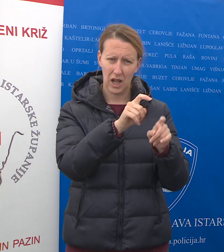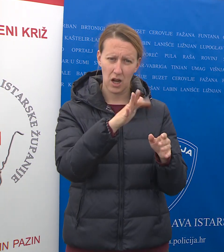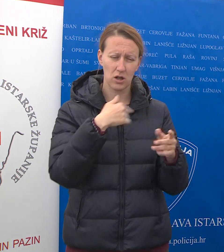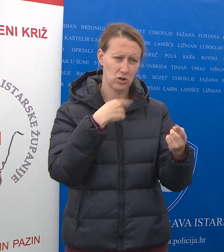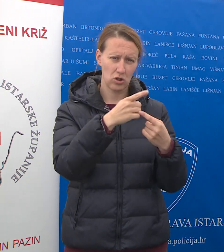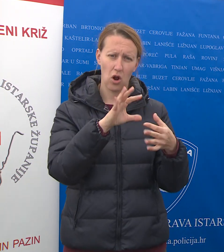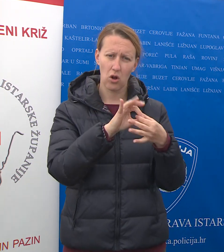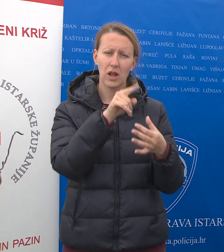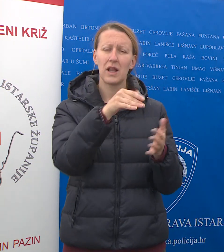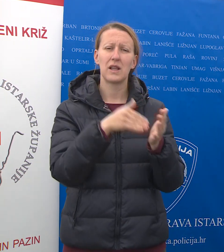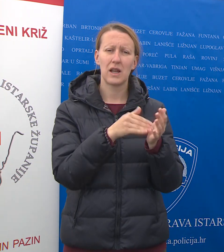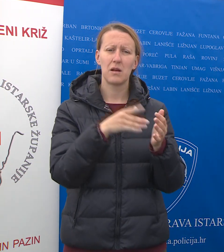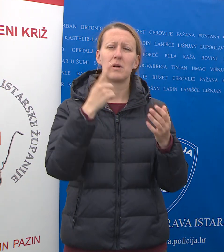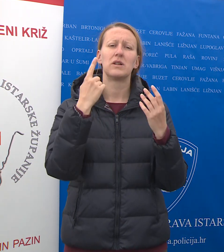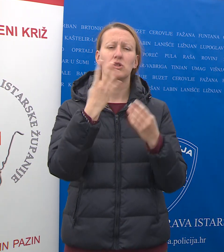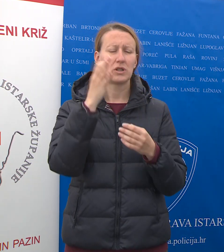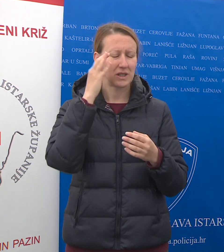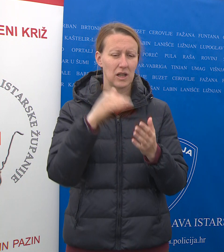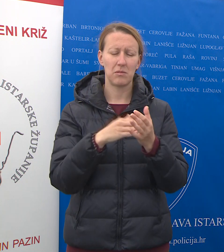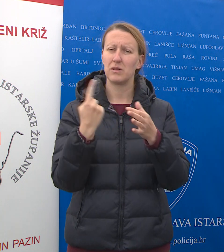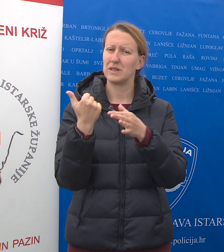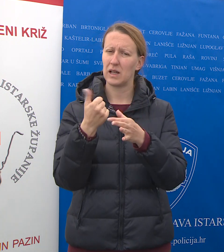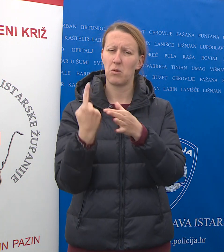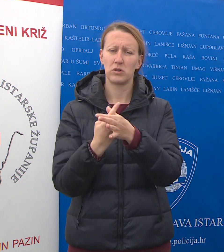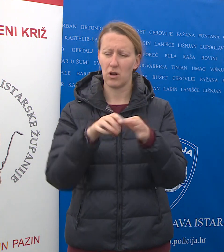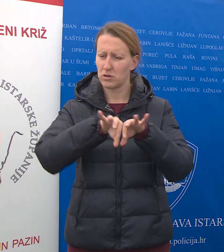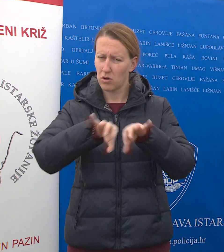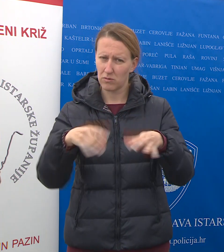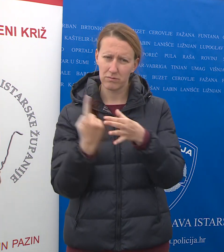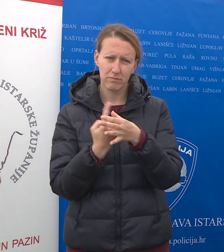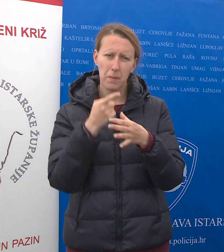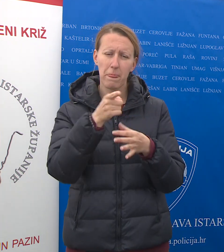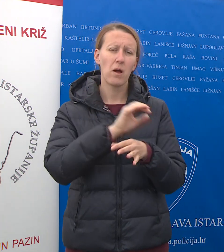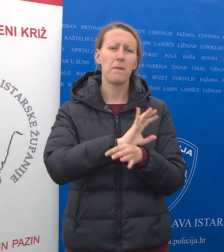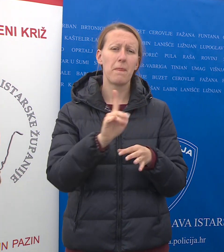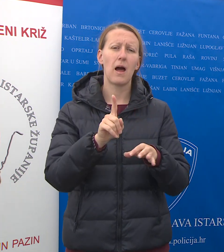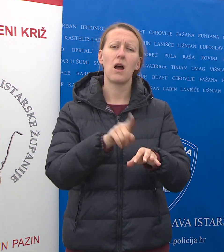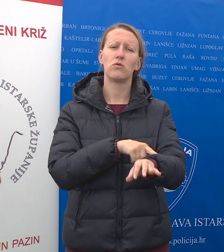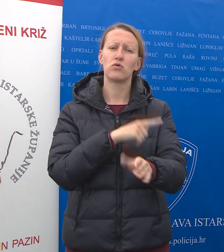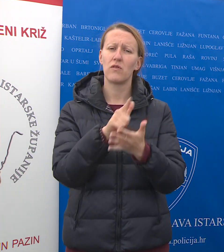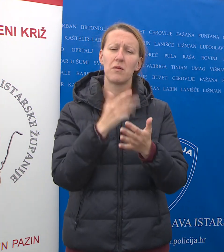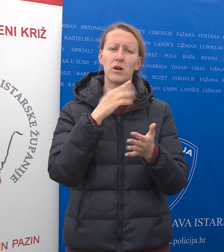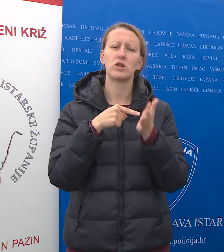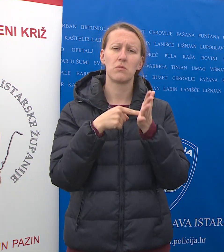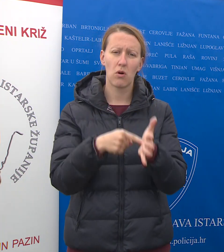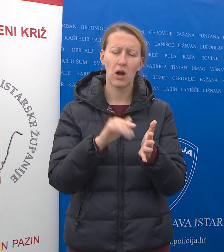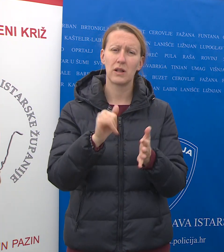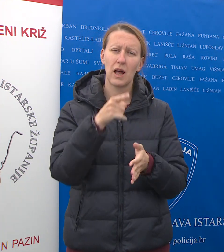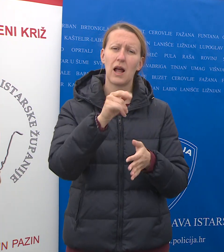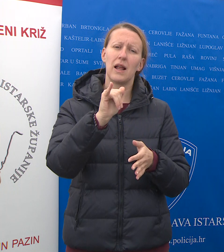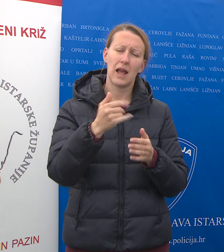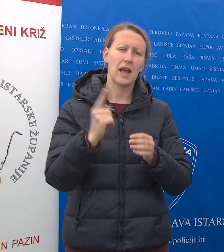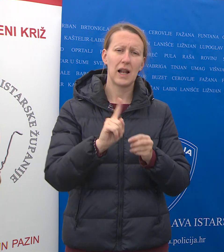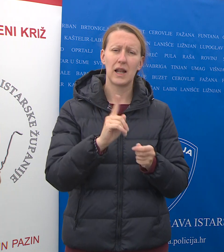možda zaražena, njega treba staviti 14 dana u samoizolaciju, jer je to najdulje vrijeme kada će se pokazati da li se